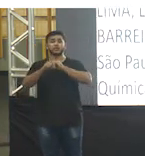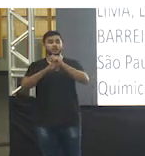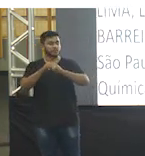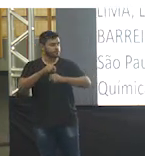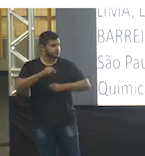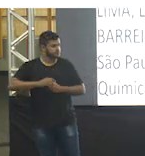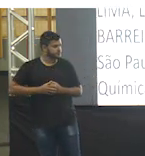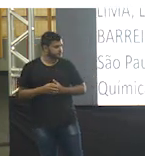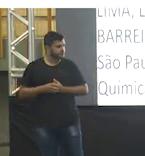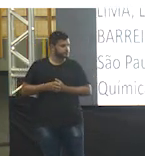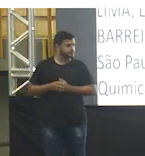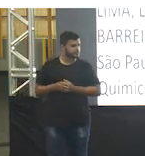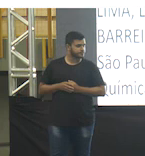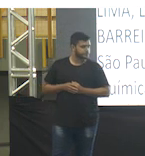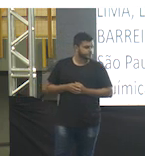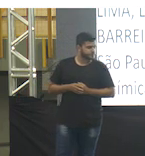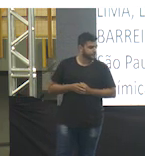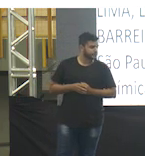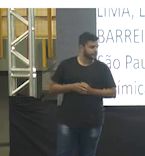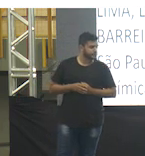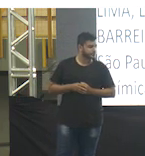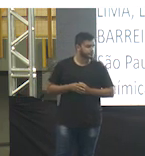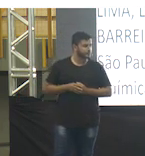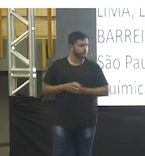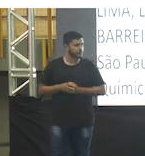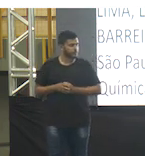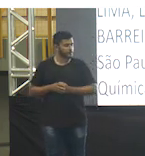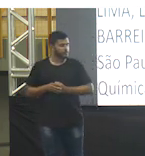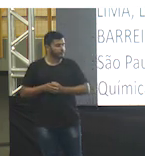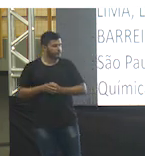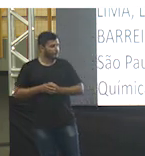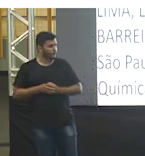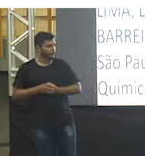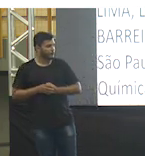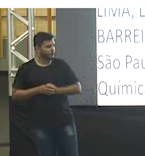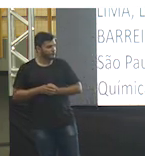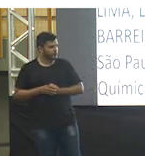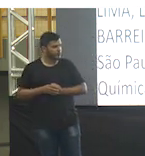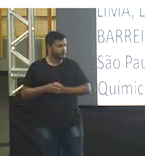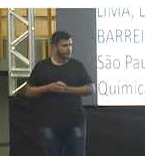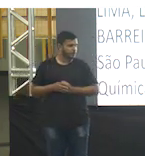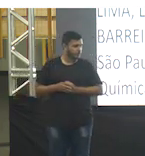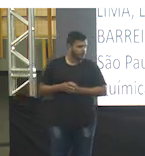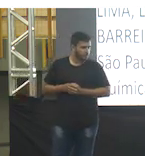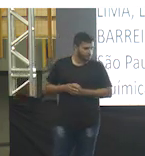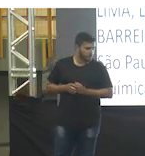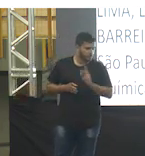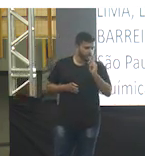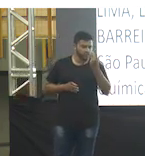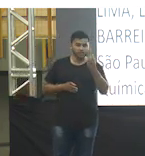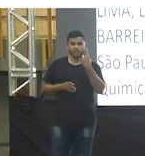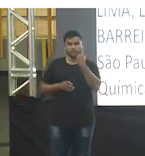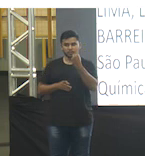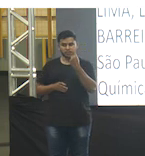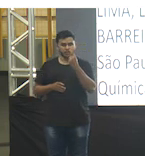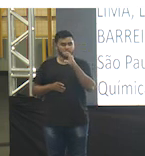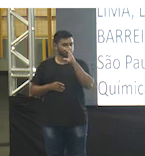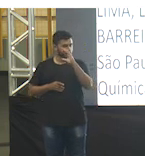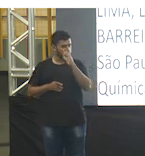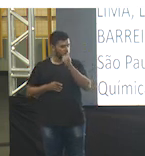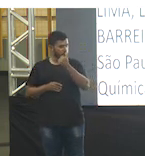musculares. Considere que as massas molares em gramas: hidrogênio 1, carbono 12, oxigênio